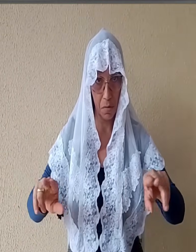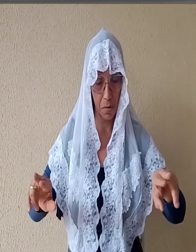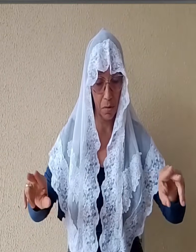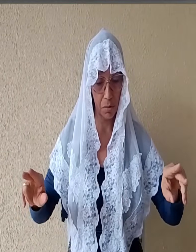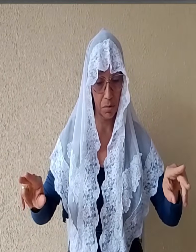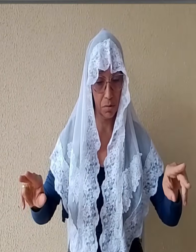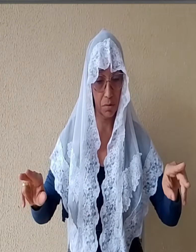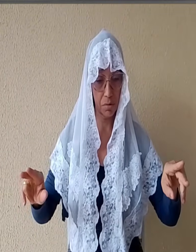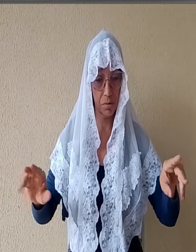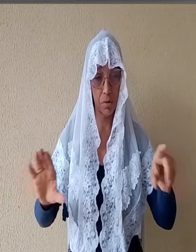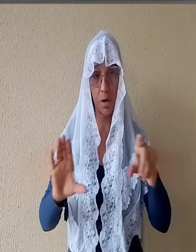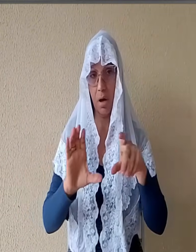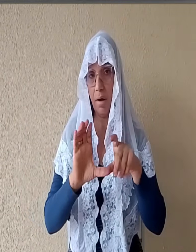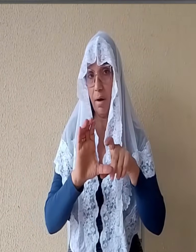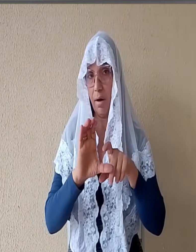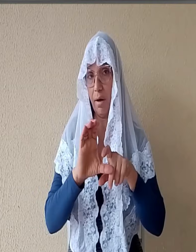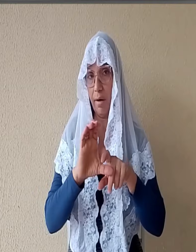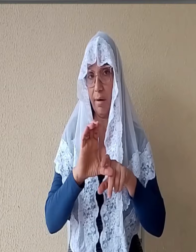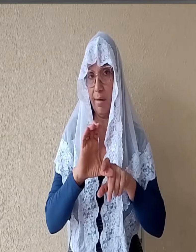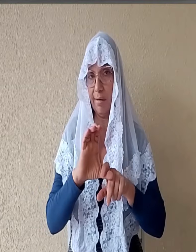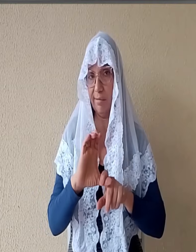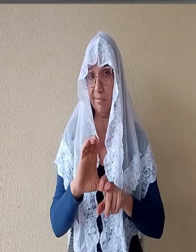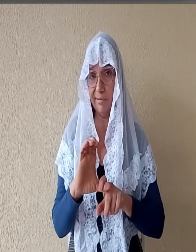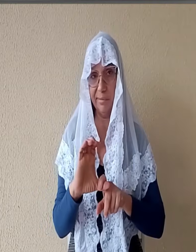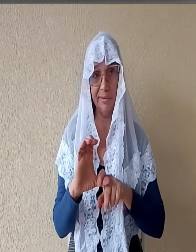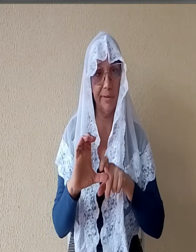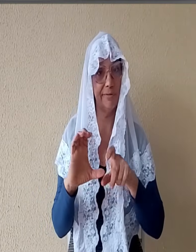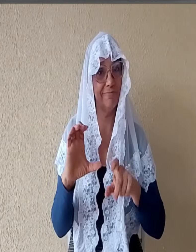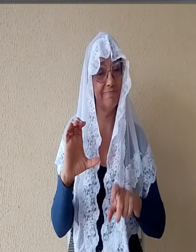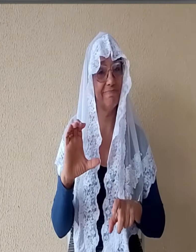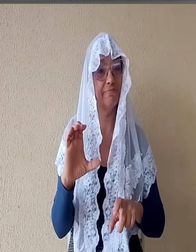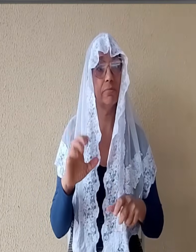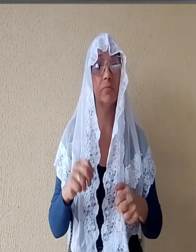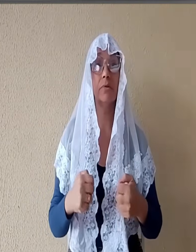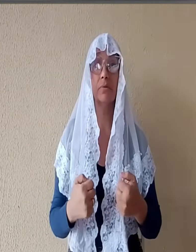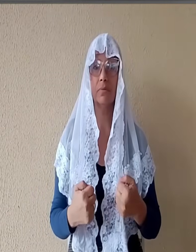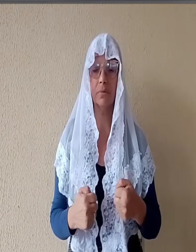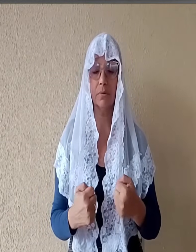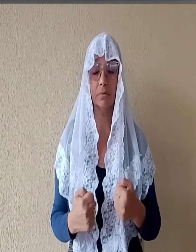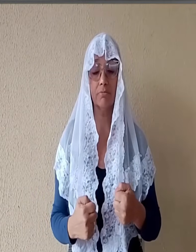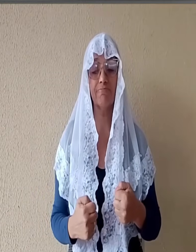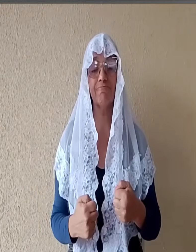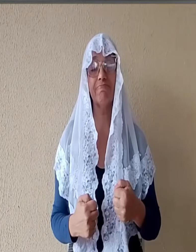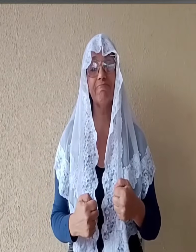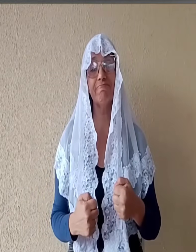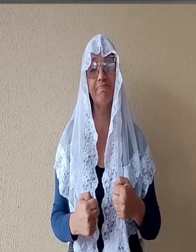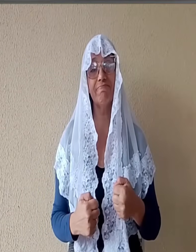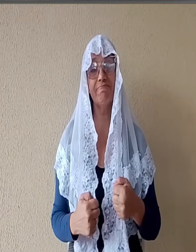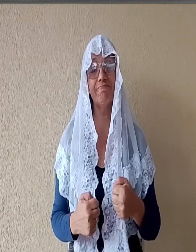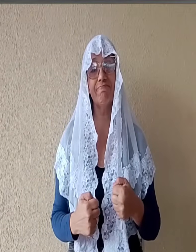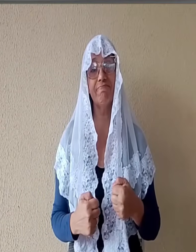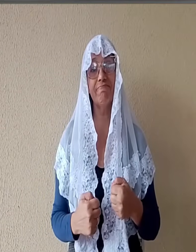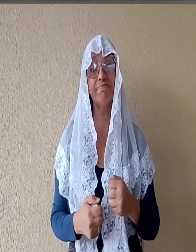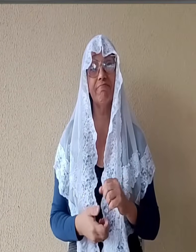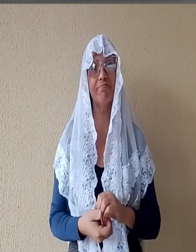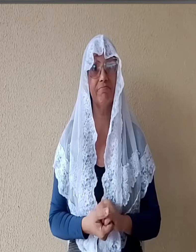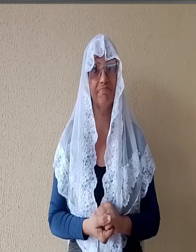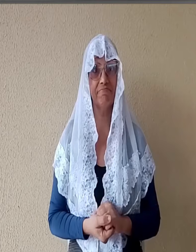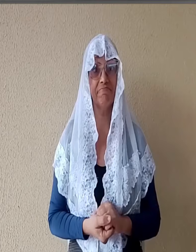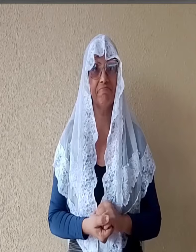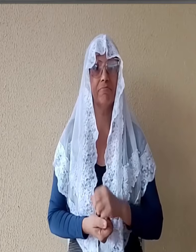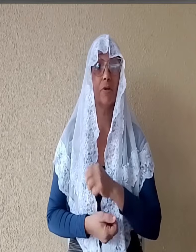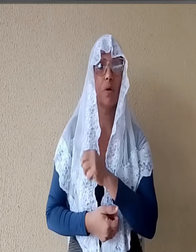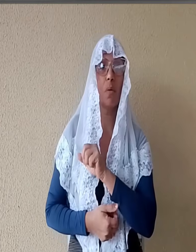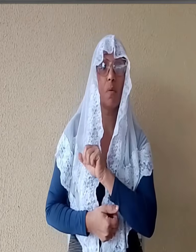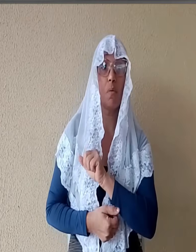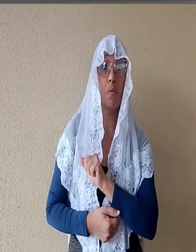Senhor. É para deixar os que estavam antigos. Bendito é o nome. Ah, mas e aqueles que fez batismo, que atendeu a Santa Ceia? Não